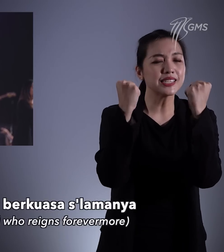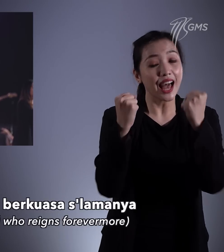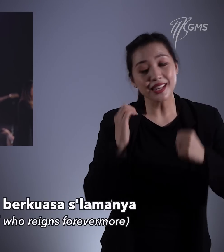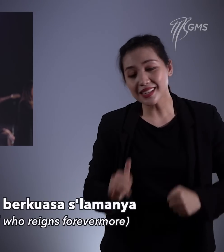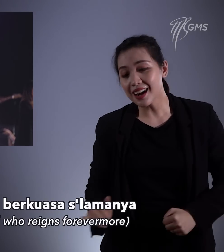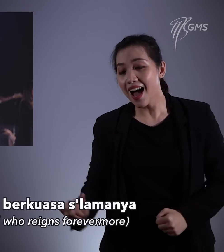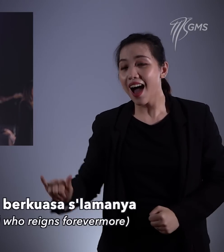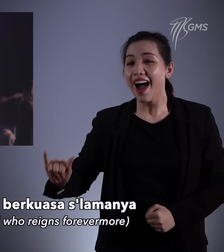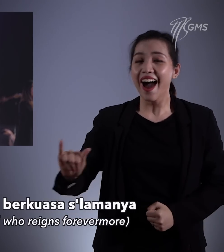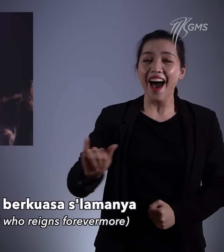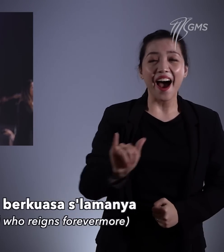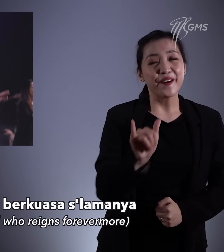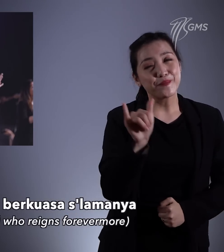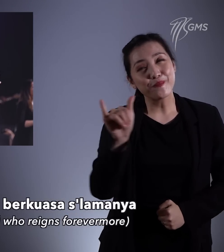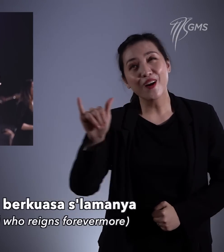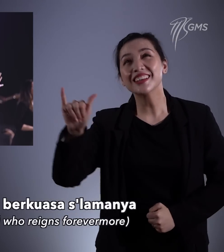berkuasa